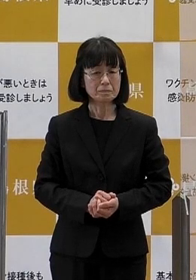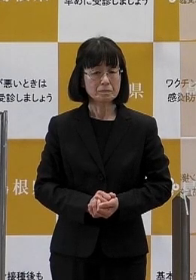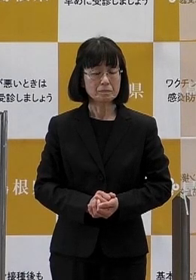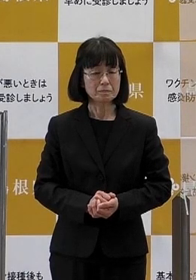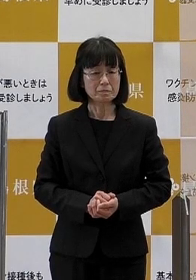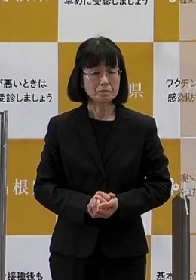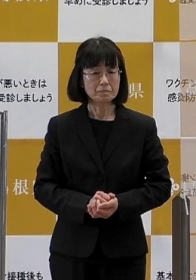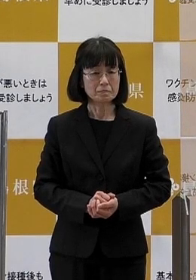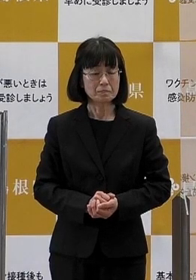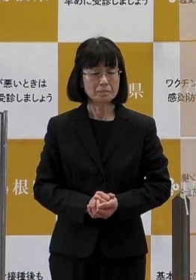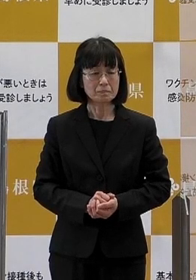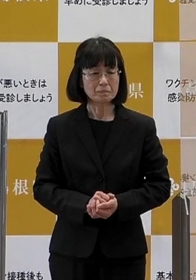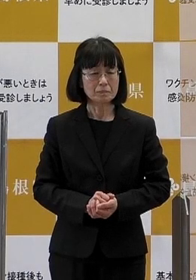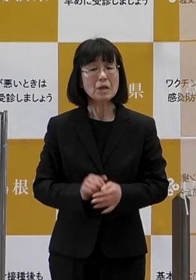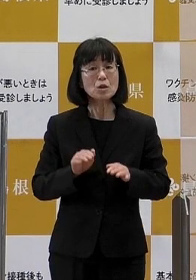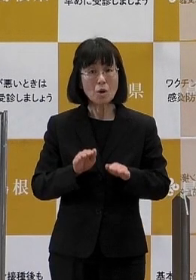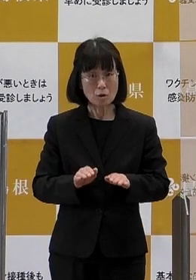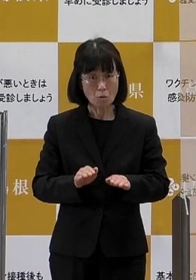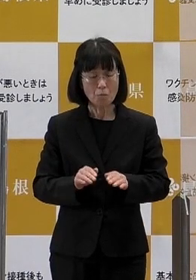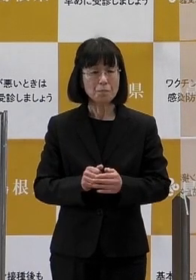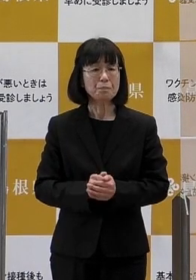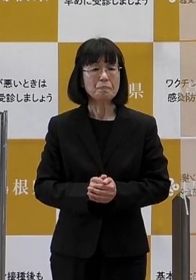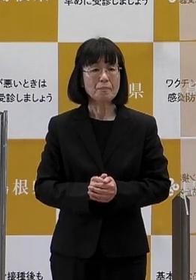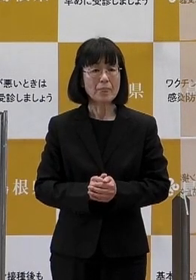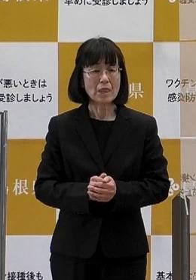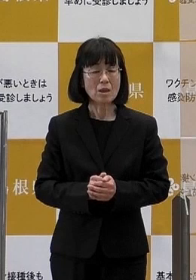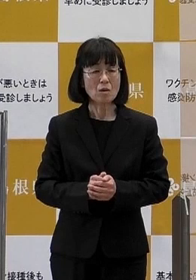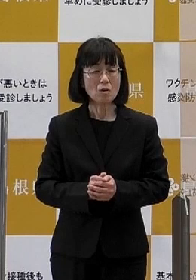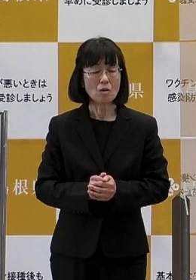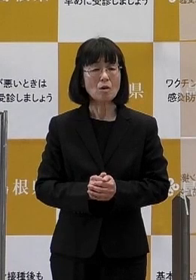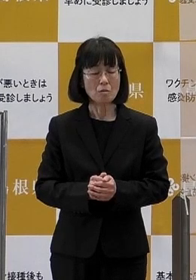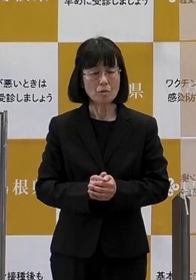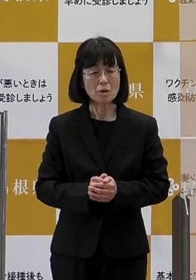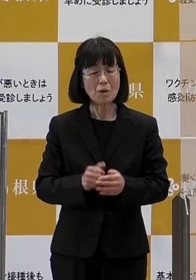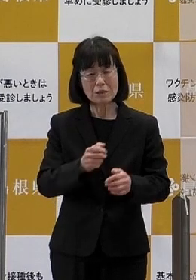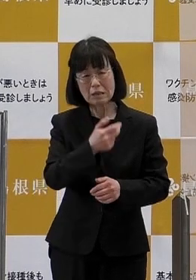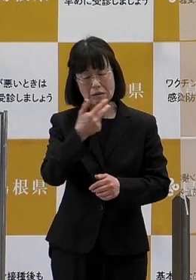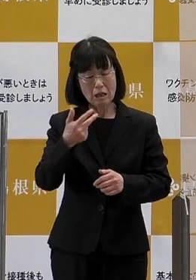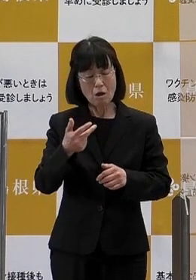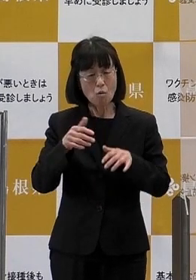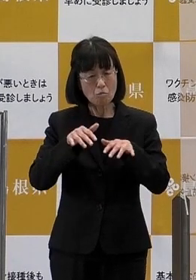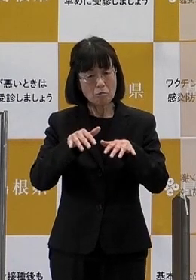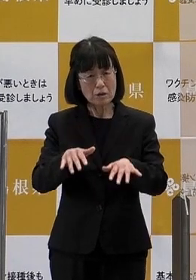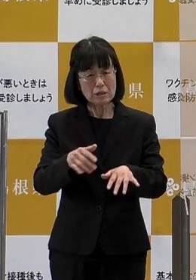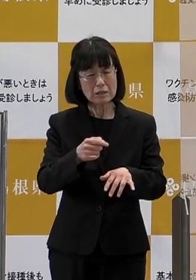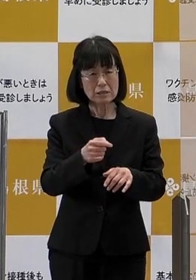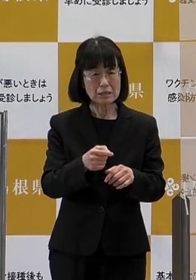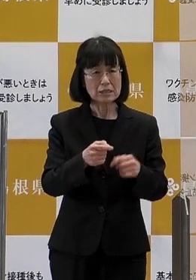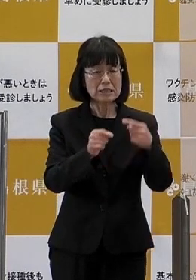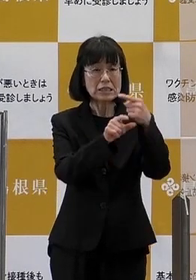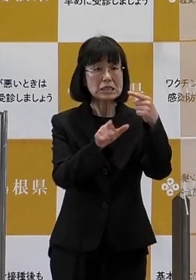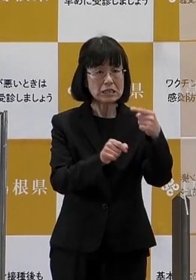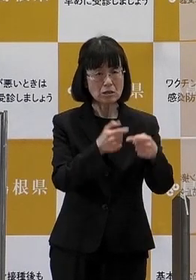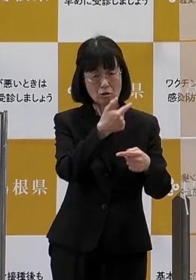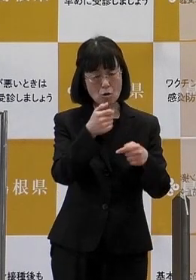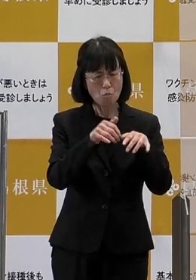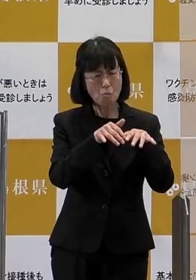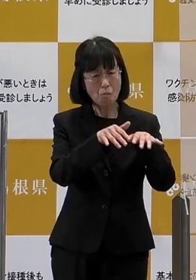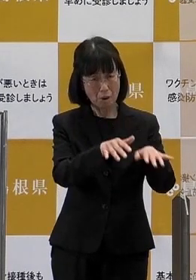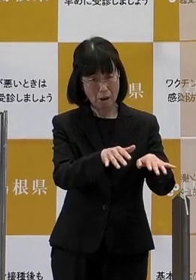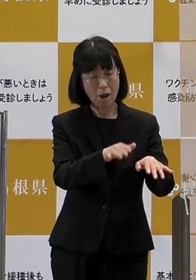あ、今のその増加が7波だとして、1月が6波だとしますと、まあ、6